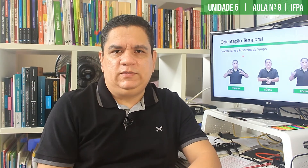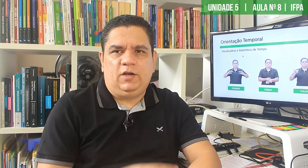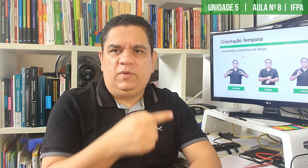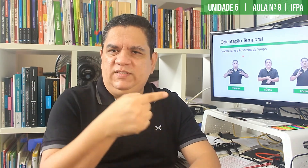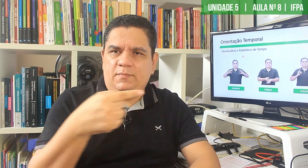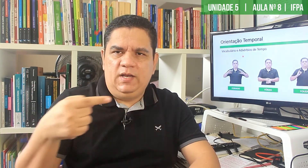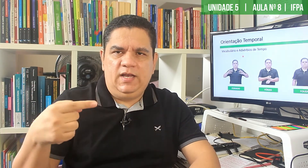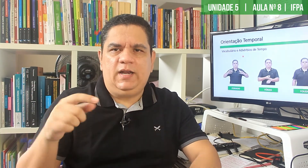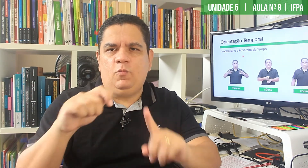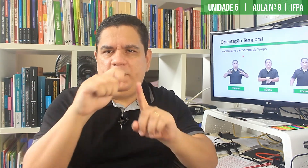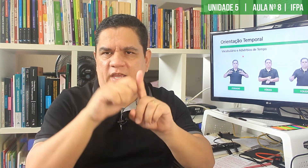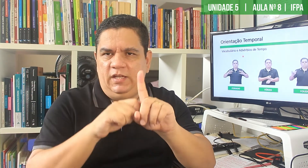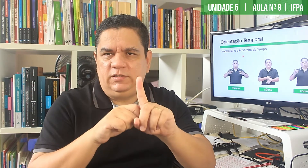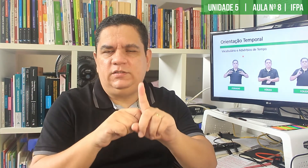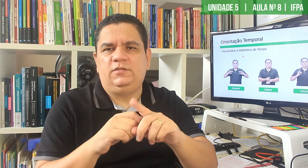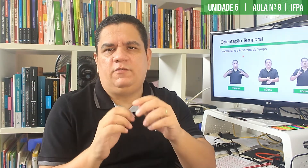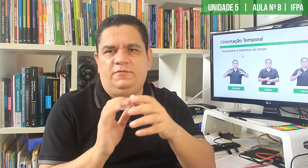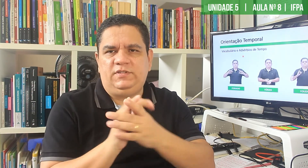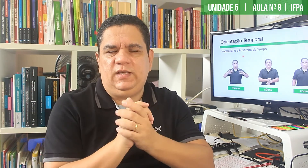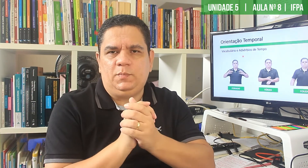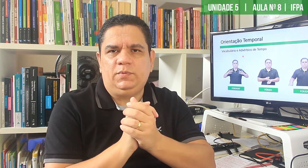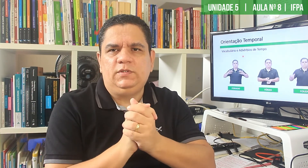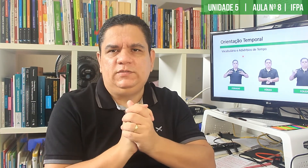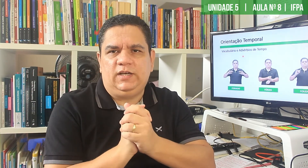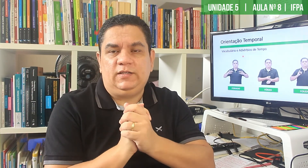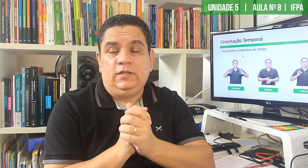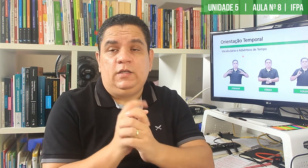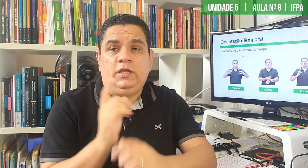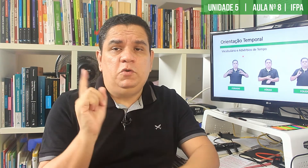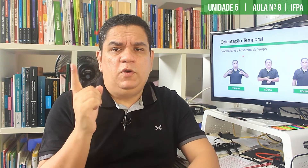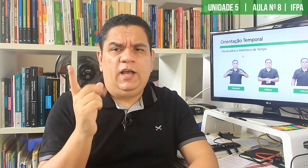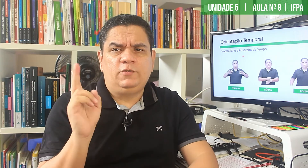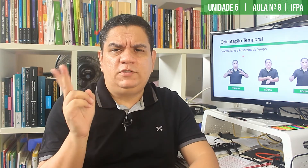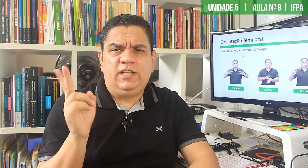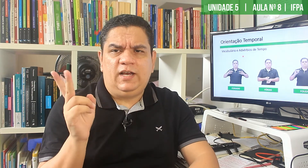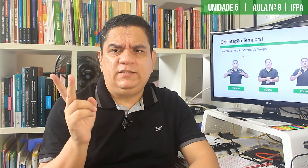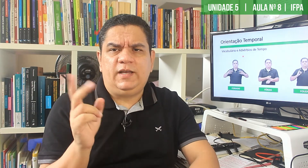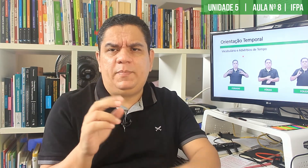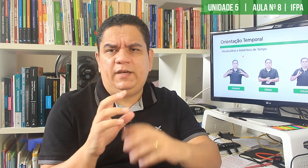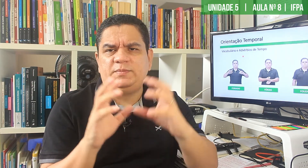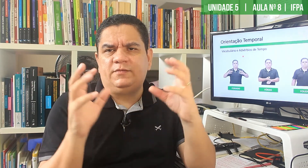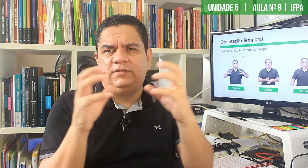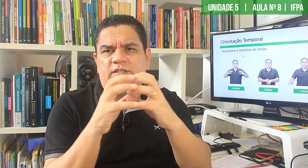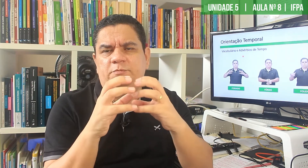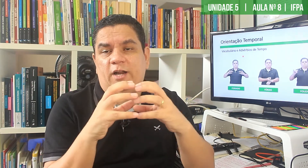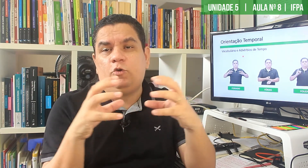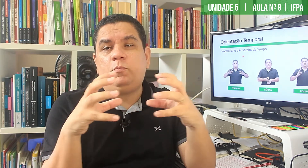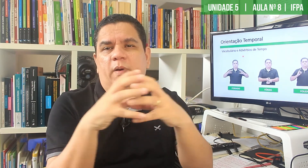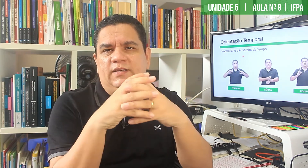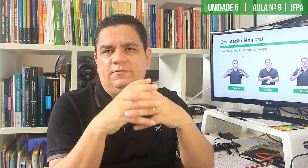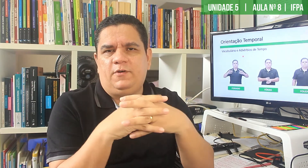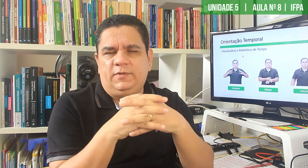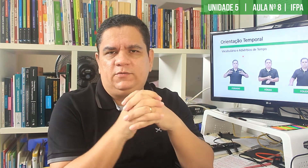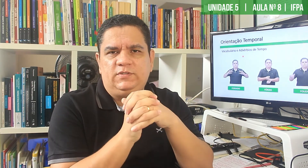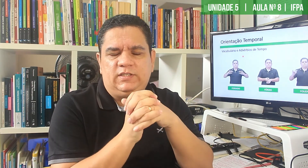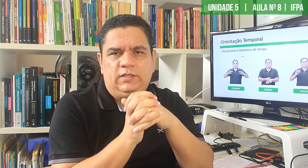Uma semana, um mês, isso envolve tempo, tá? E R$1, R$2 é apenas para vocês, para agrupar as informações aqui